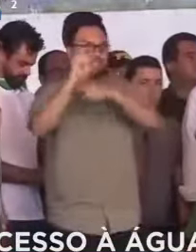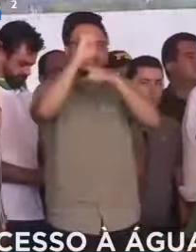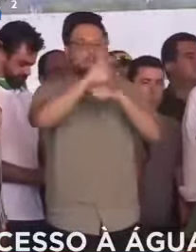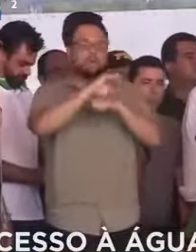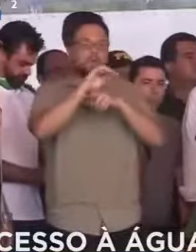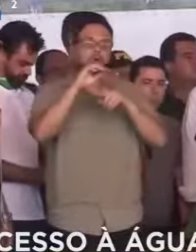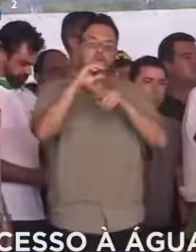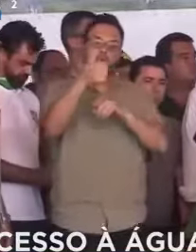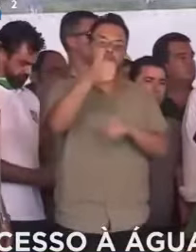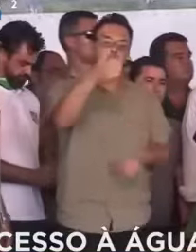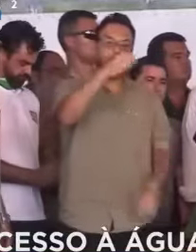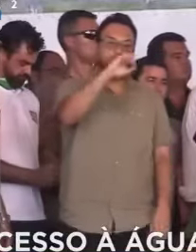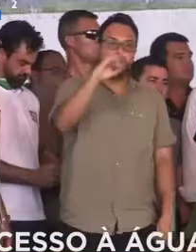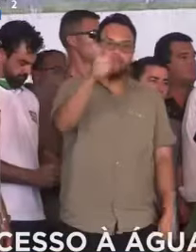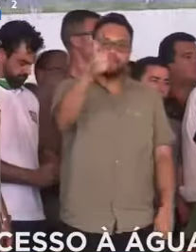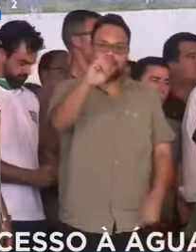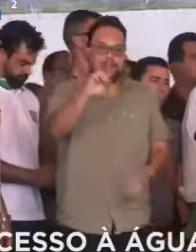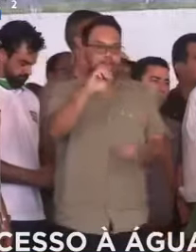parou.